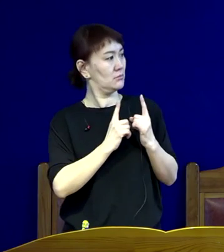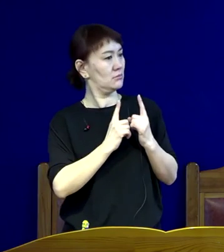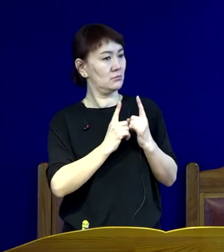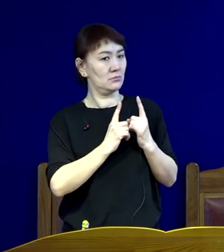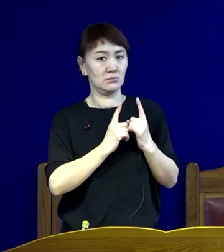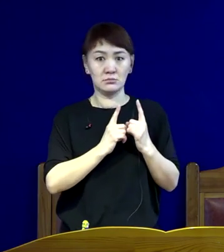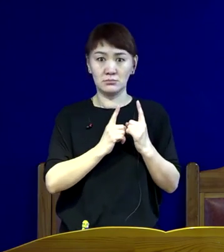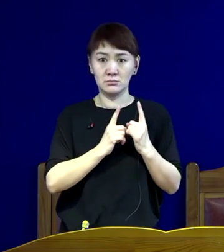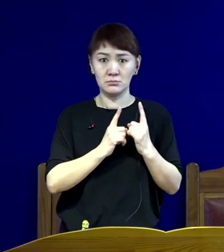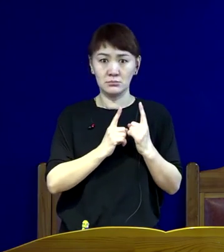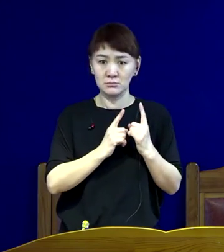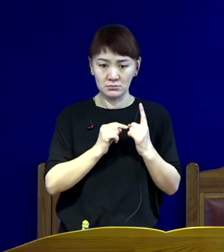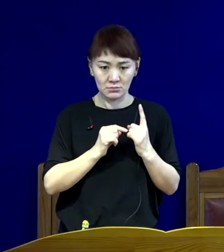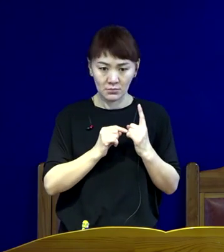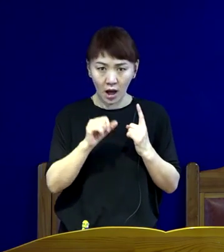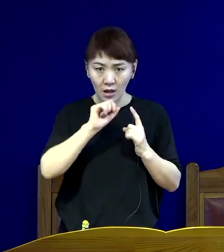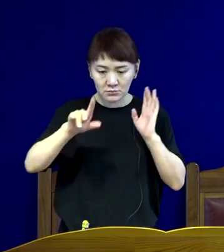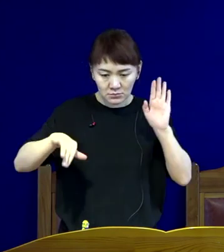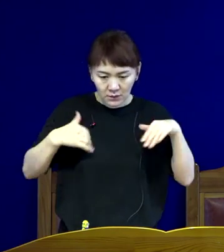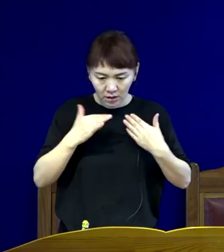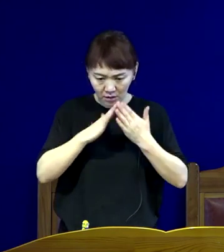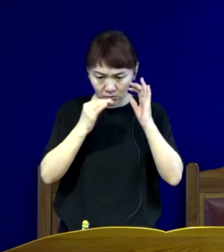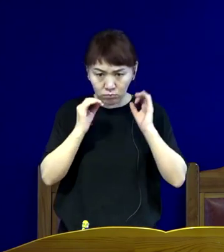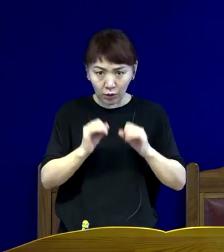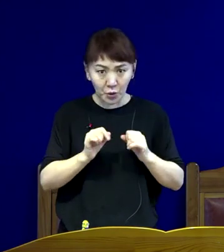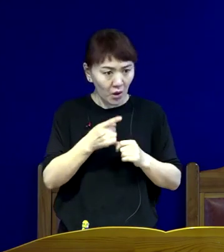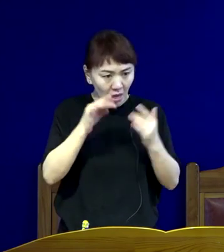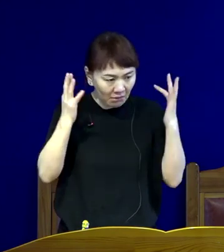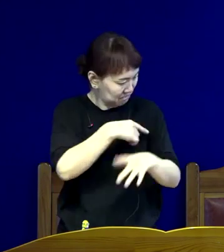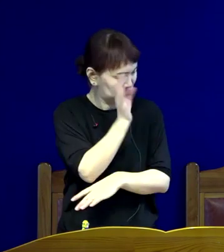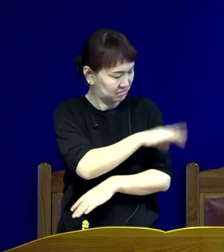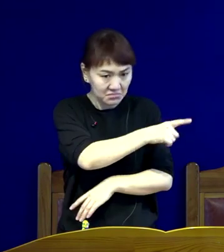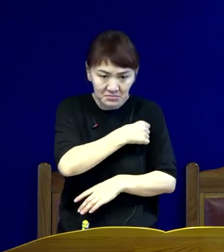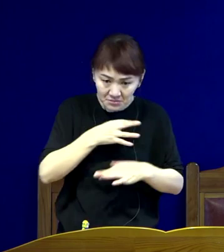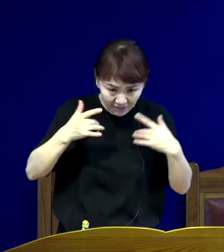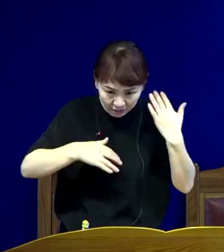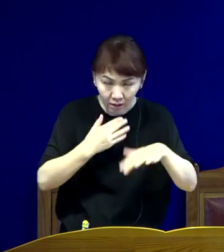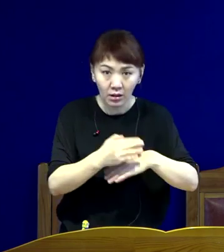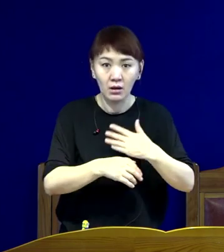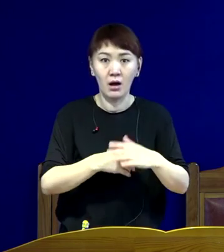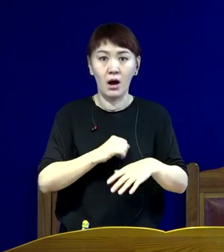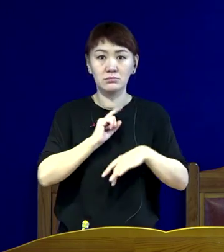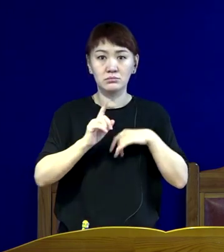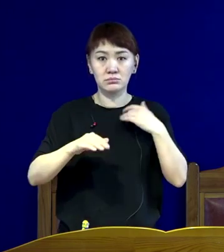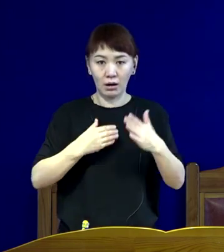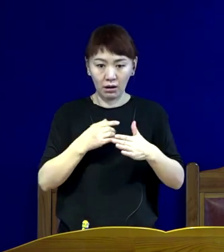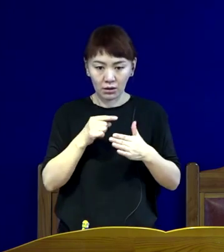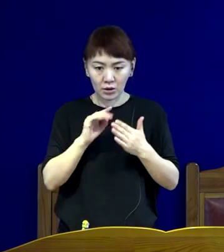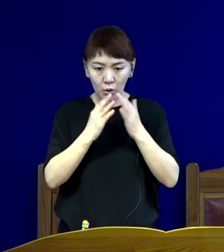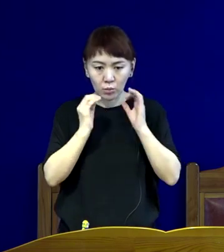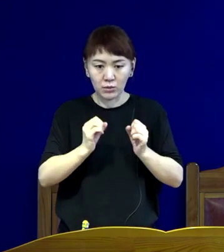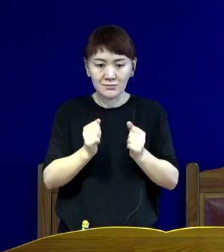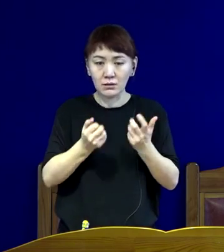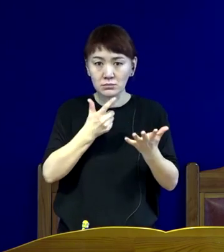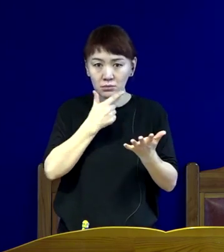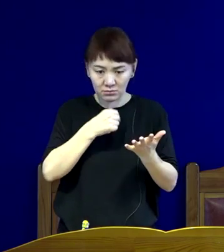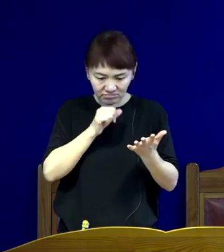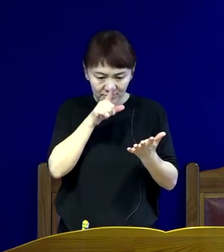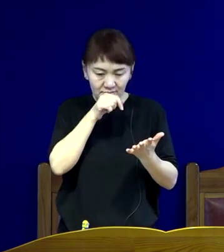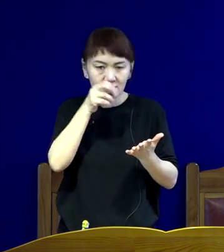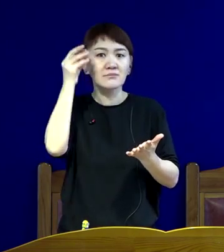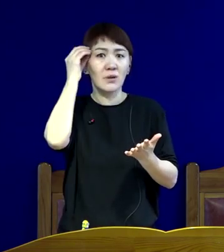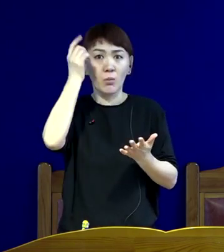болгох хялбар биш ээ гэдгийг мэдэж аваарай. Бурхны тогтоосон хэмжүүрт цогцож амьдрах гэж